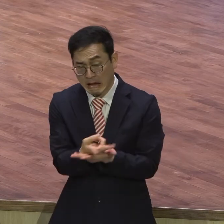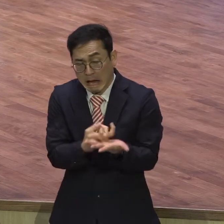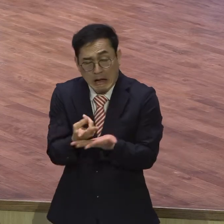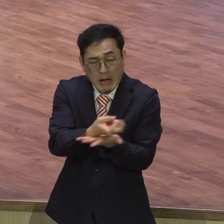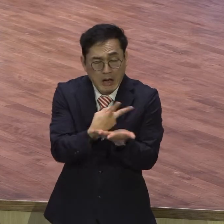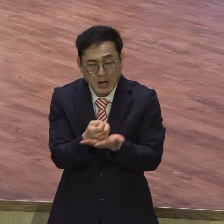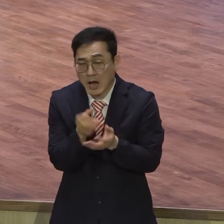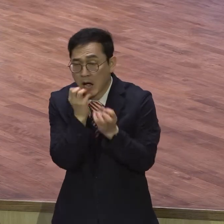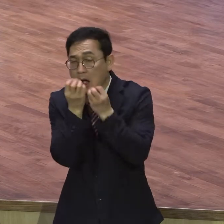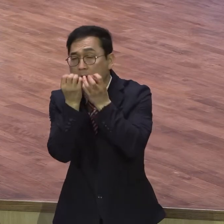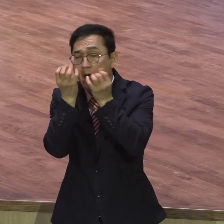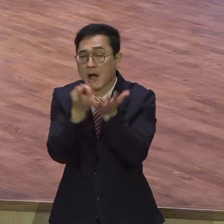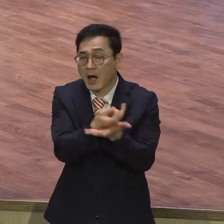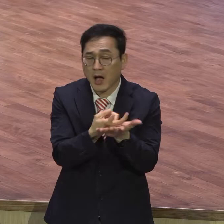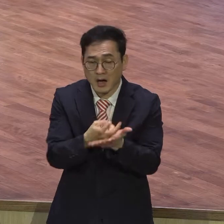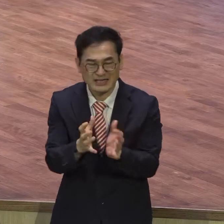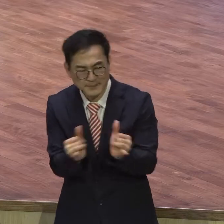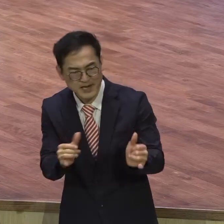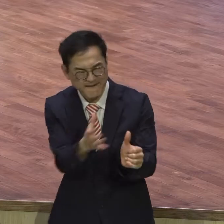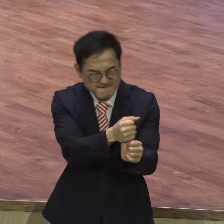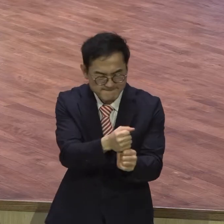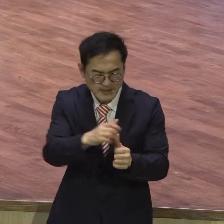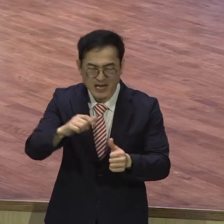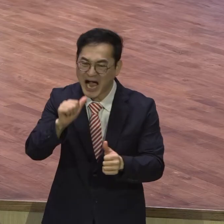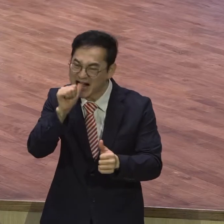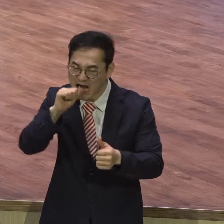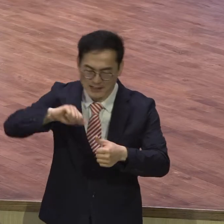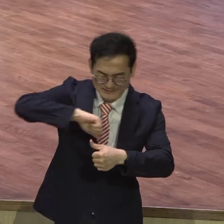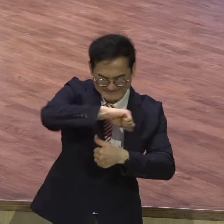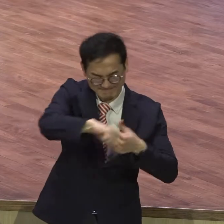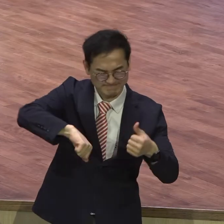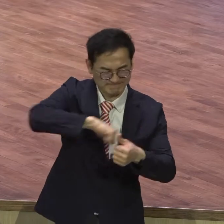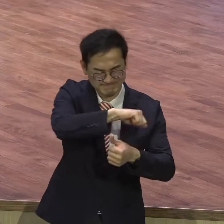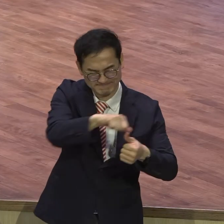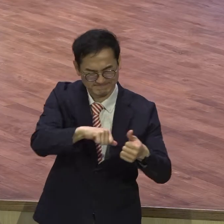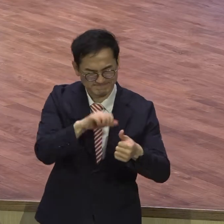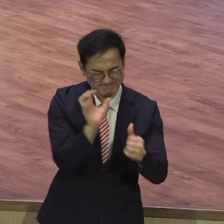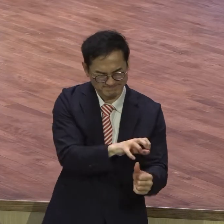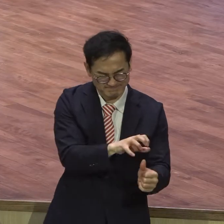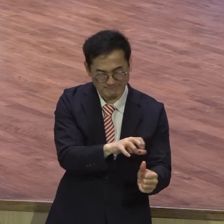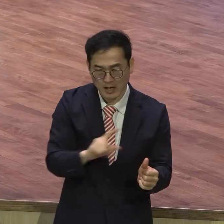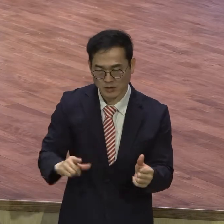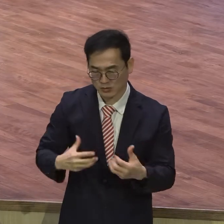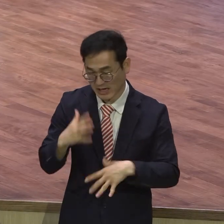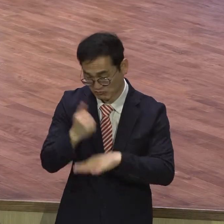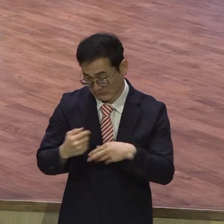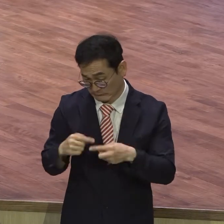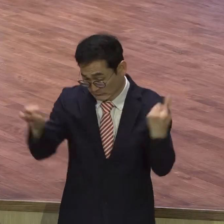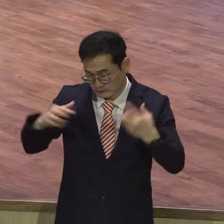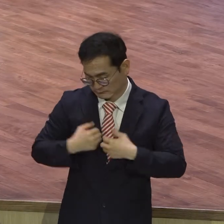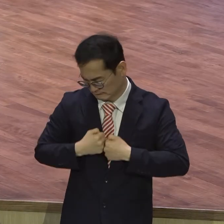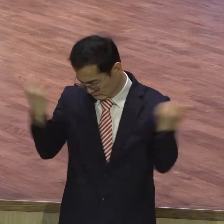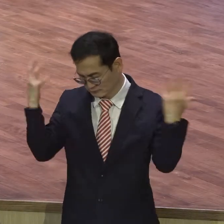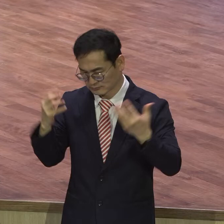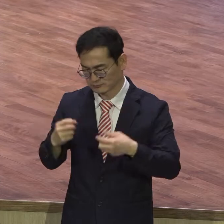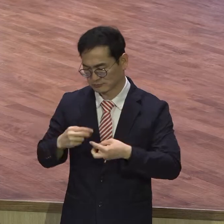사람들이 쇠사슬을 묶고 나도 어느 순간에 그 쇠사슬을 다 그래 풀어버리고 돌아다니기 때문에